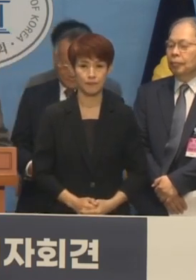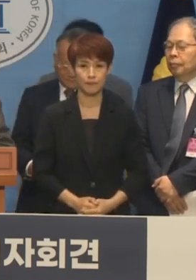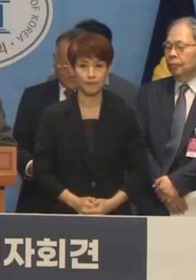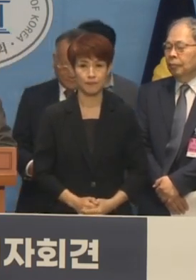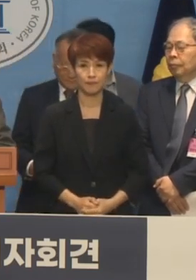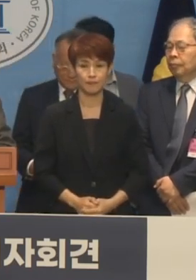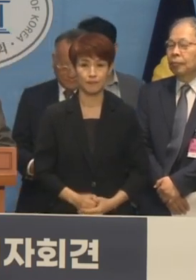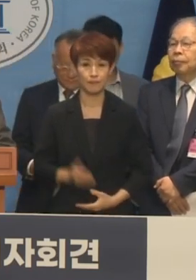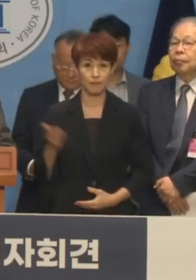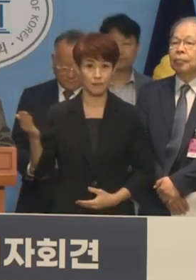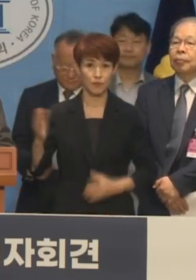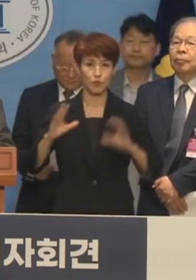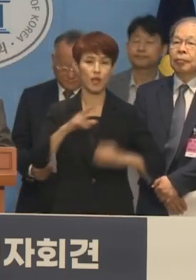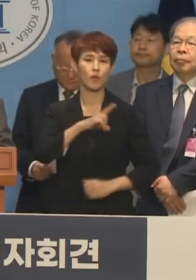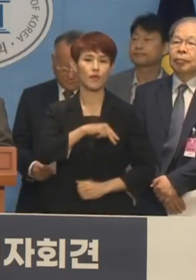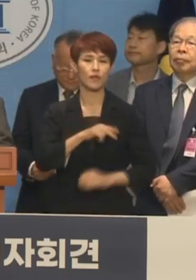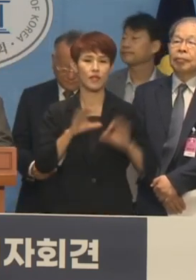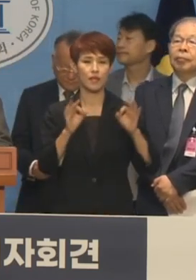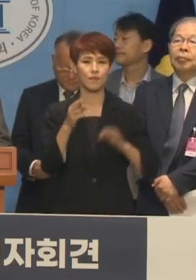네, 국회의원 김영배입니다.